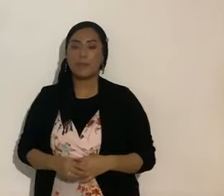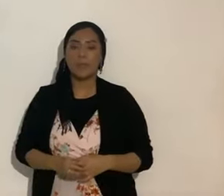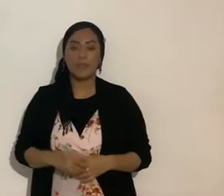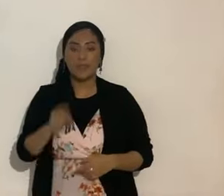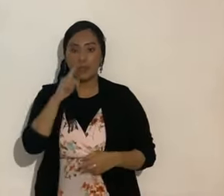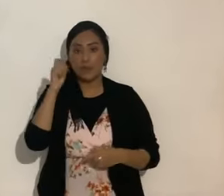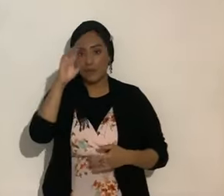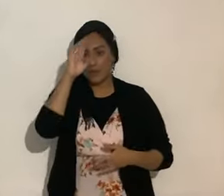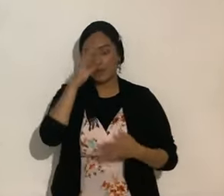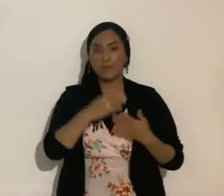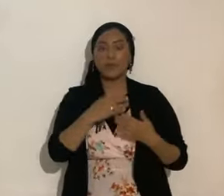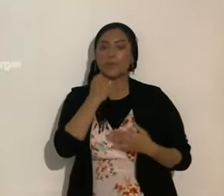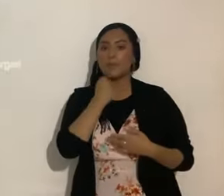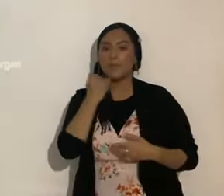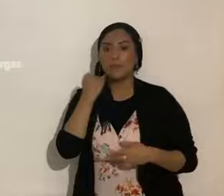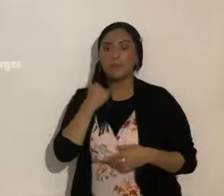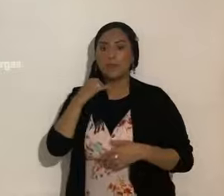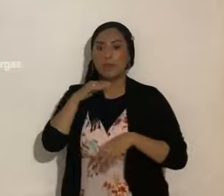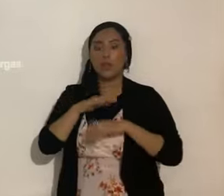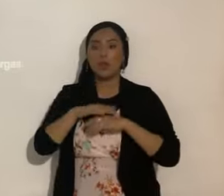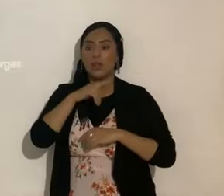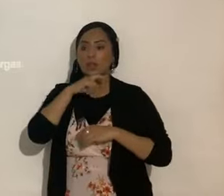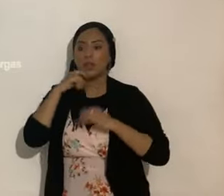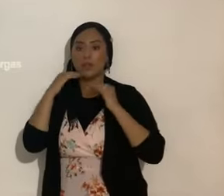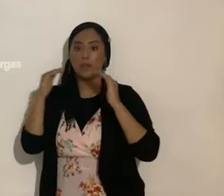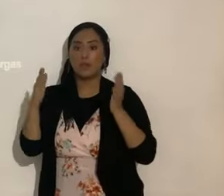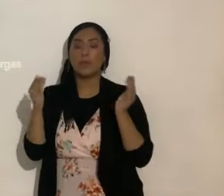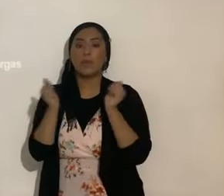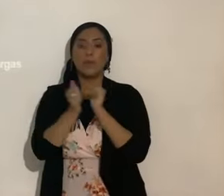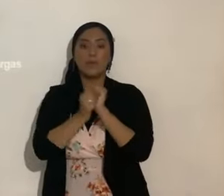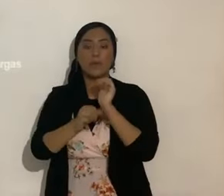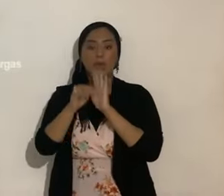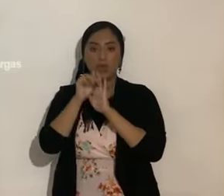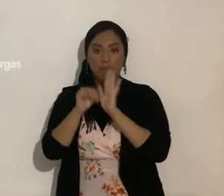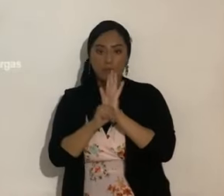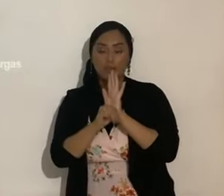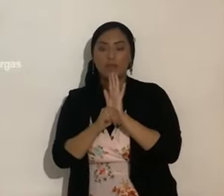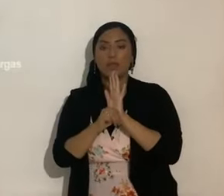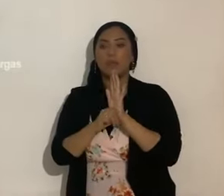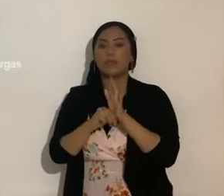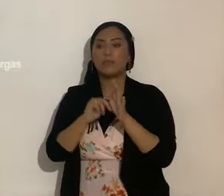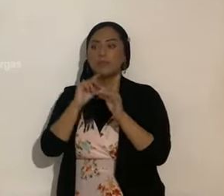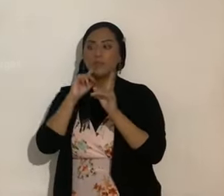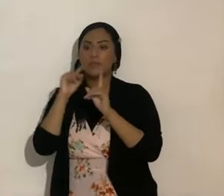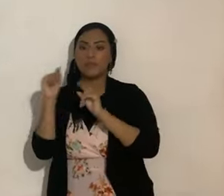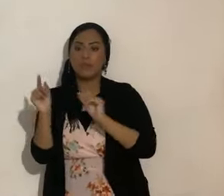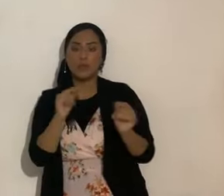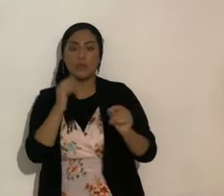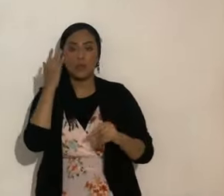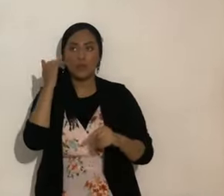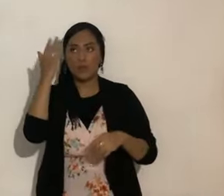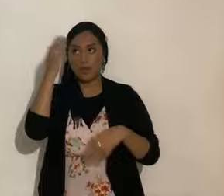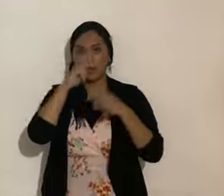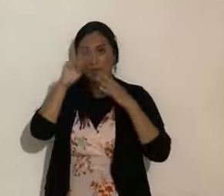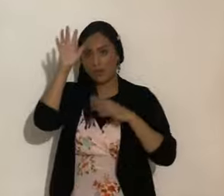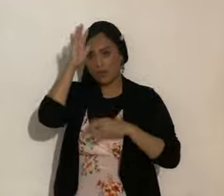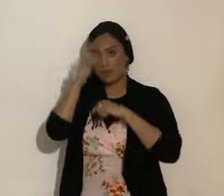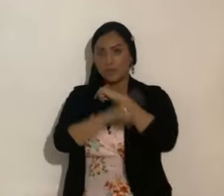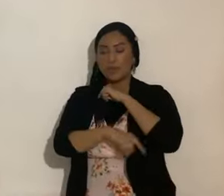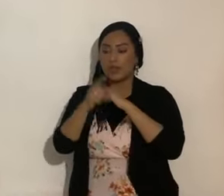los hijos de Israel en el desierto con Moisés, los hijos de Israel murmuraron y por eso el Eterno los